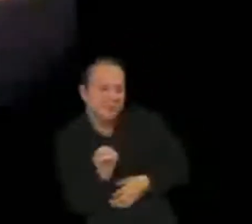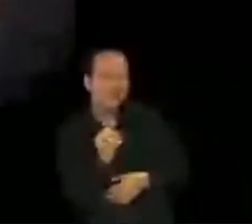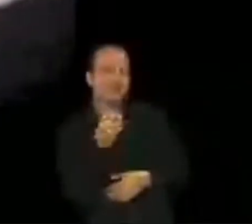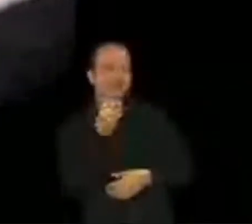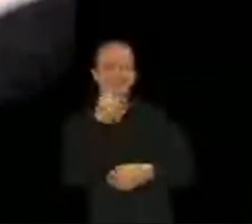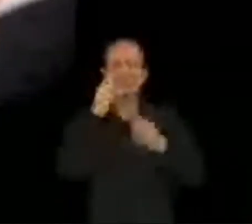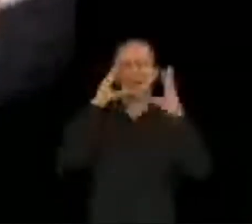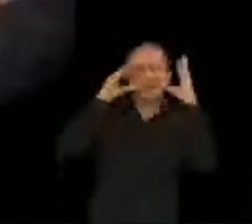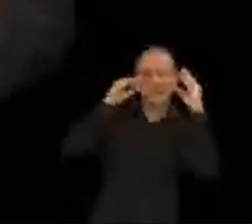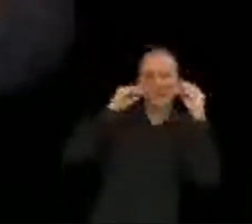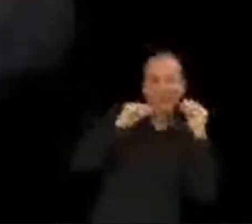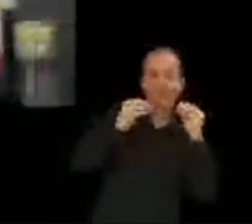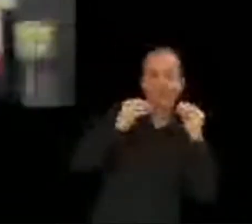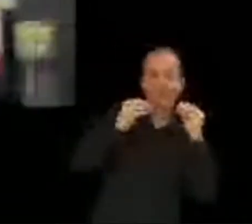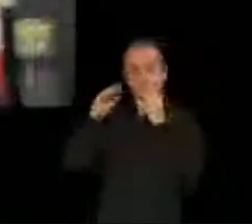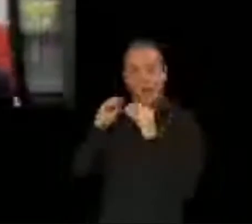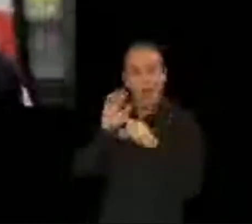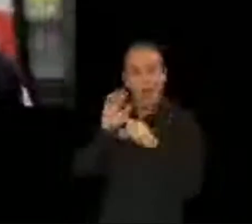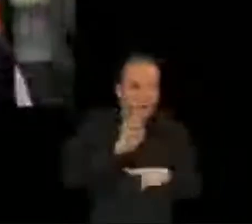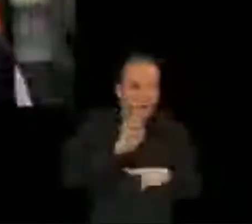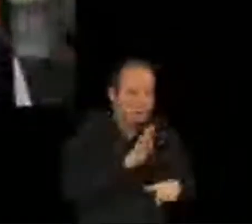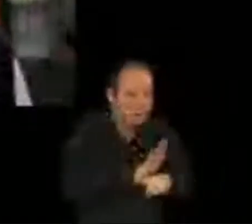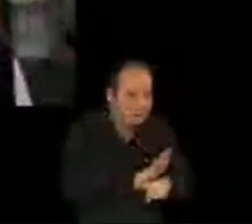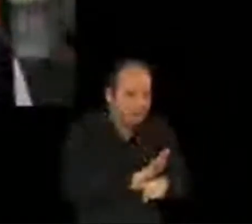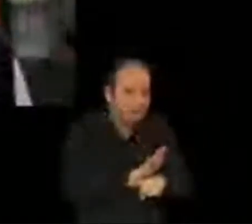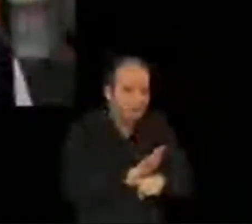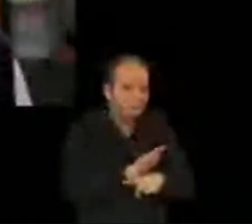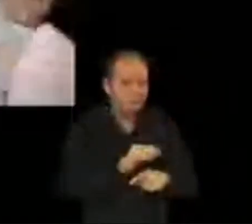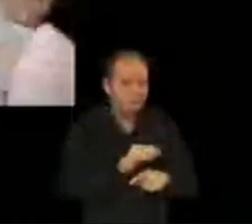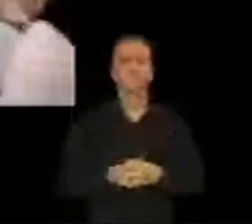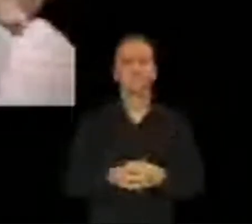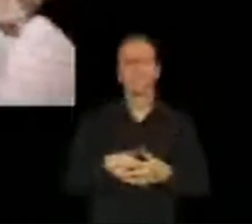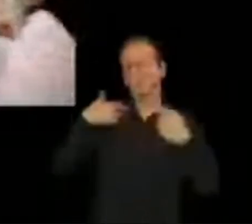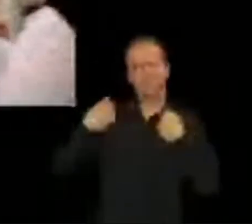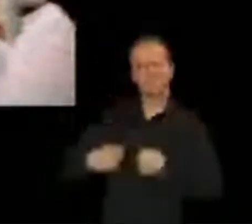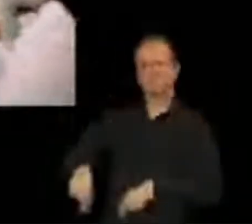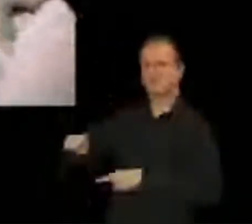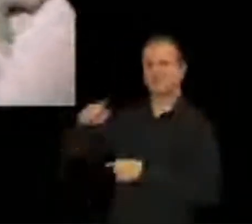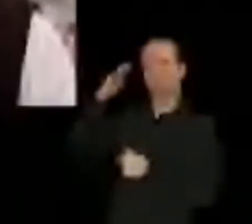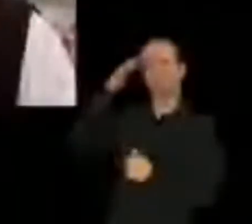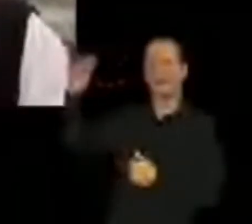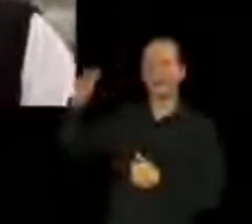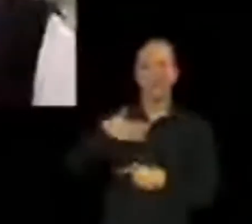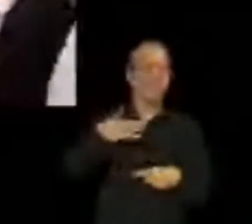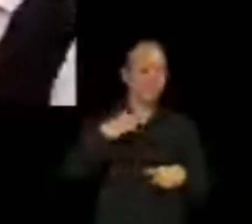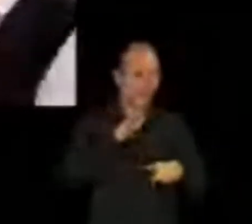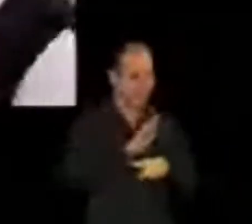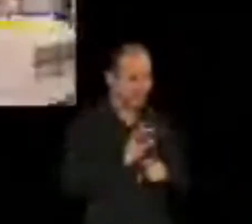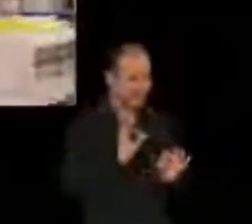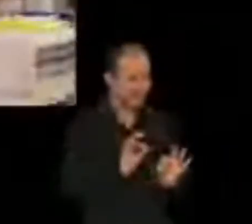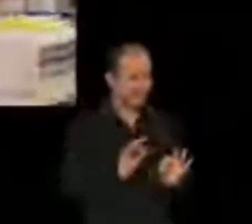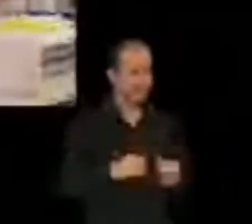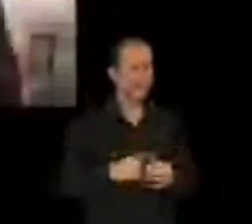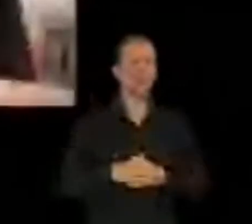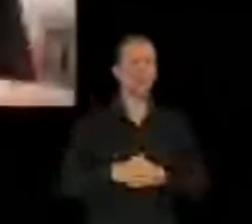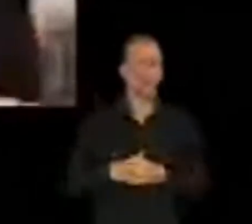noite! Boa noite! Quer que ajuda? Olha para o rapaz de perto. Não precisa, cara. Obrigado, viu? Muito obrigado mesmo.